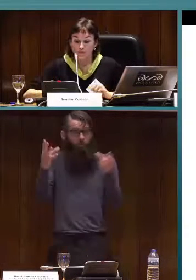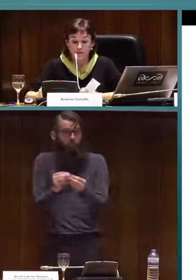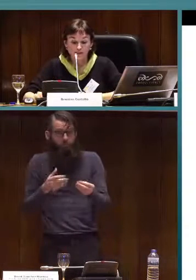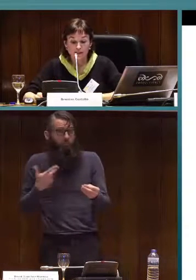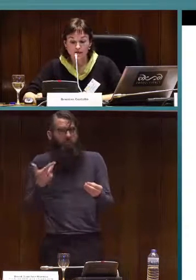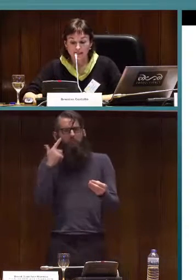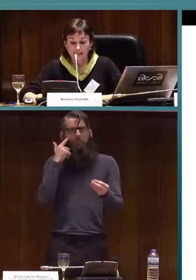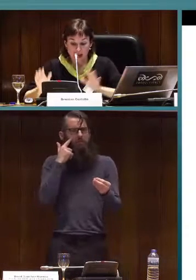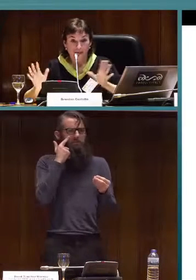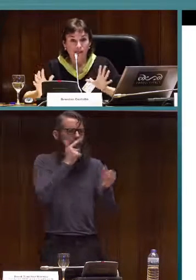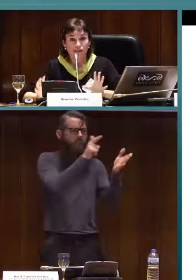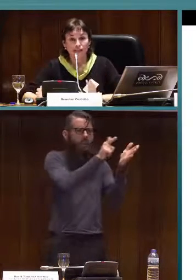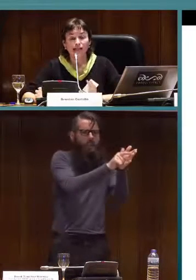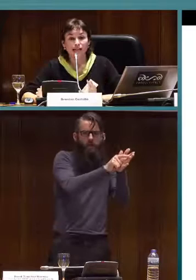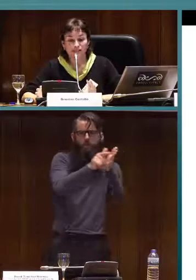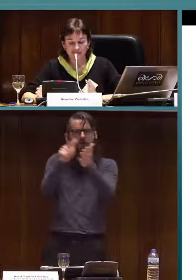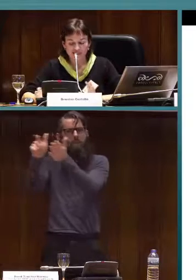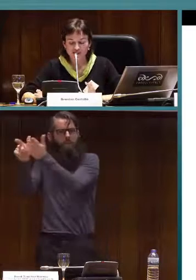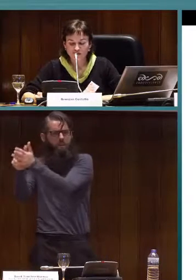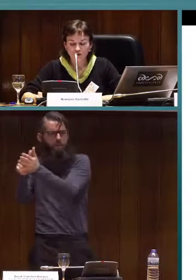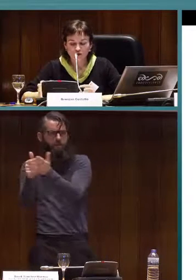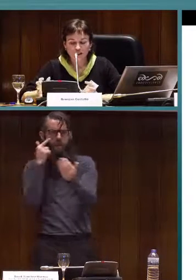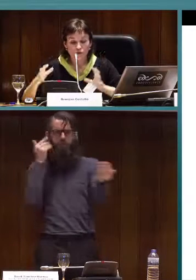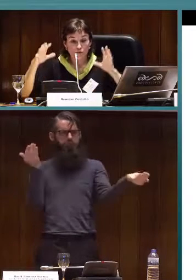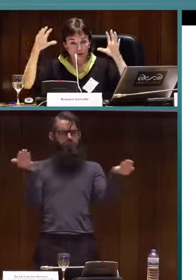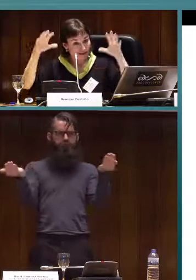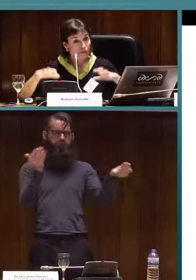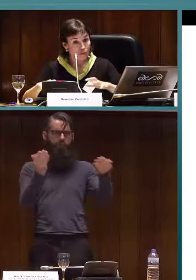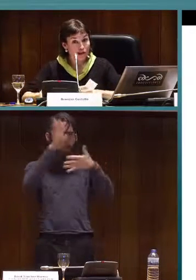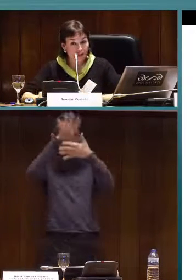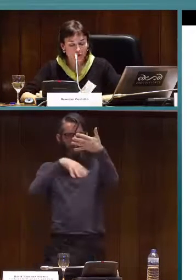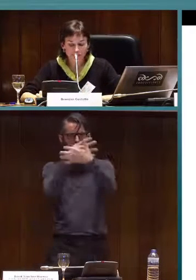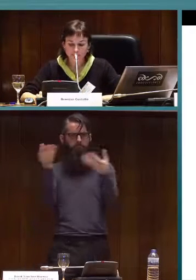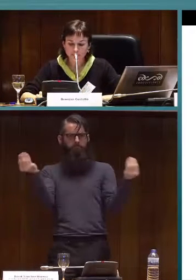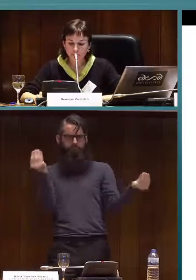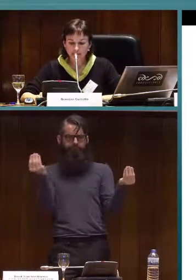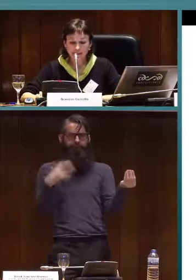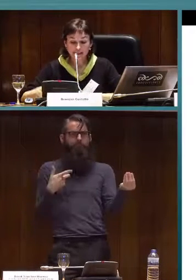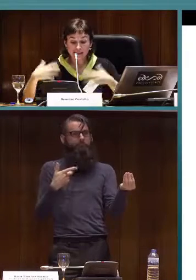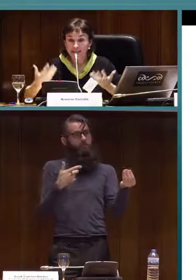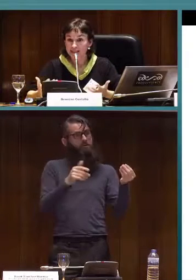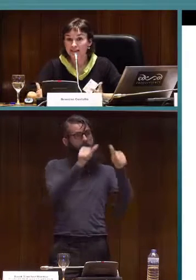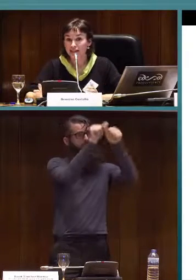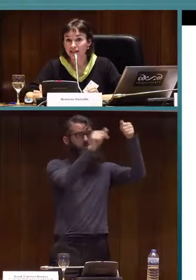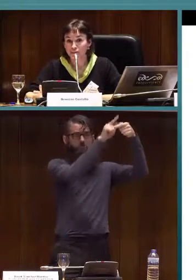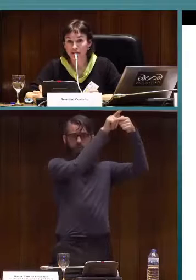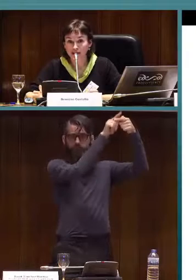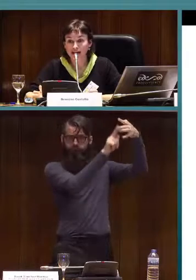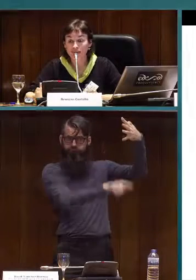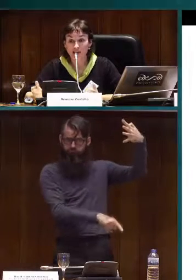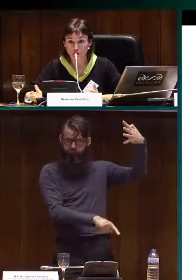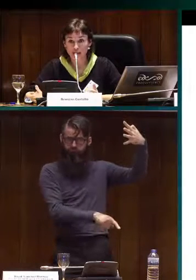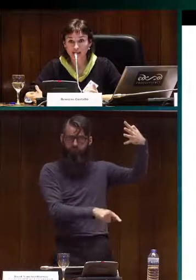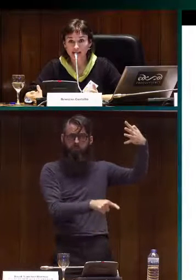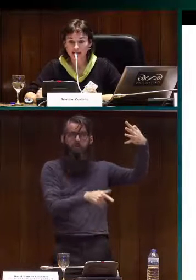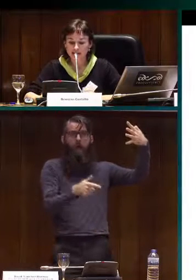Bien, pues como hemos visto, ambas lenguas de signos tienen un paradigma muy rico de distintas estrategias para marcar